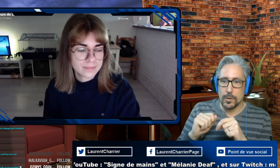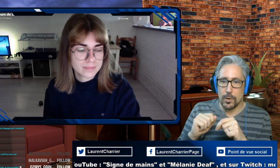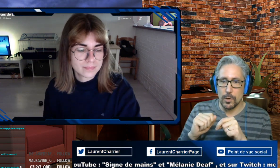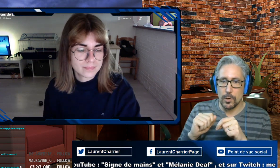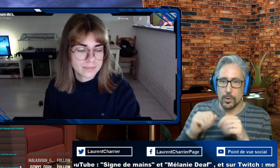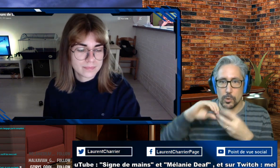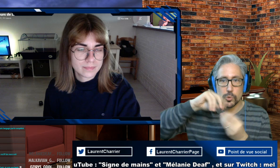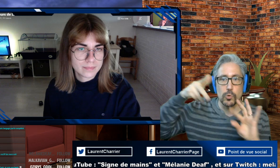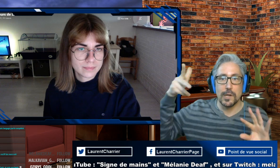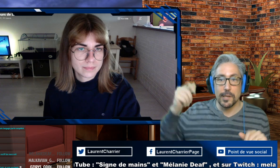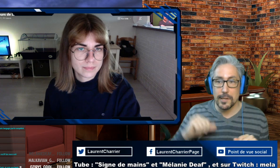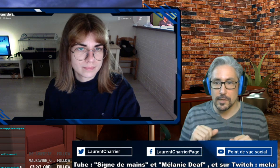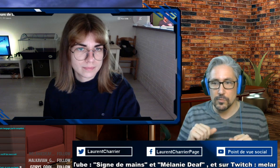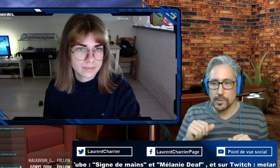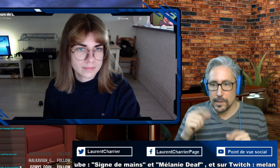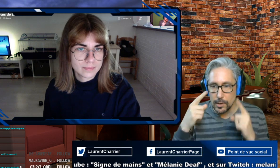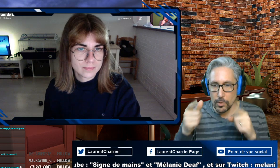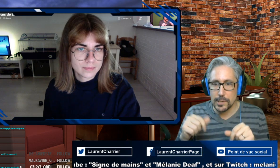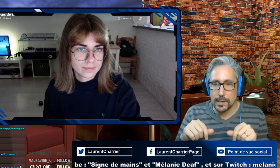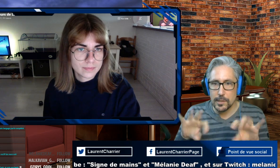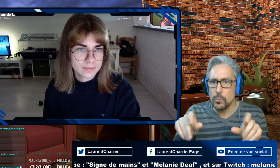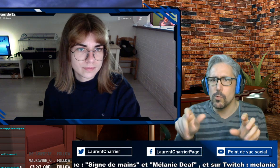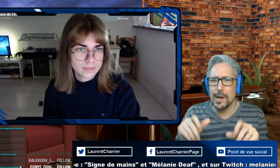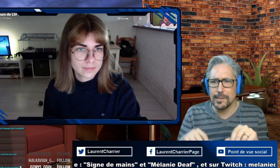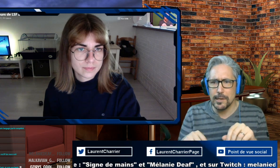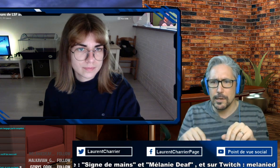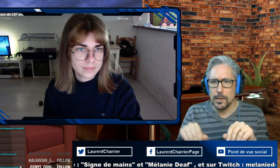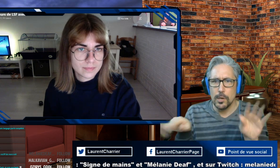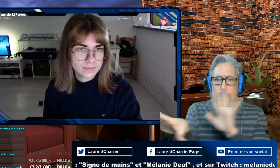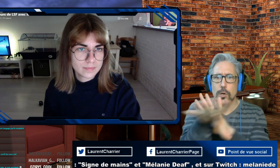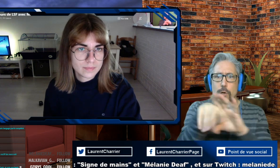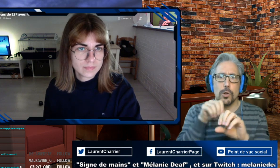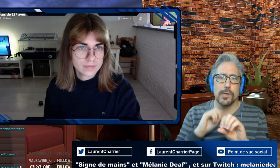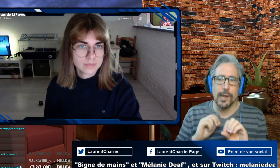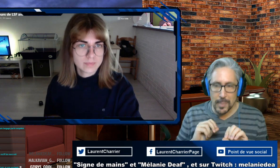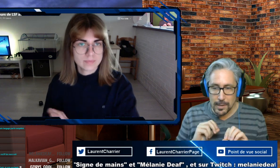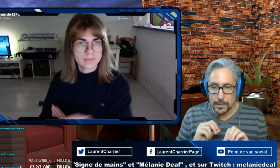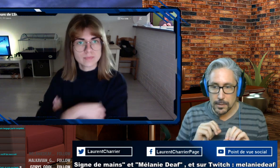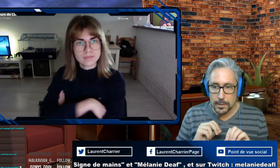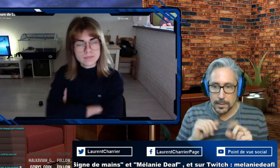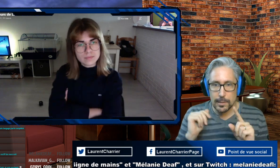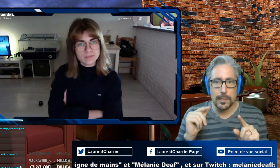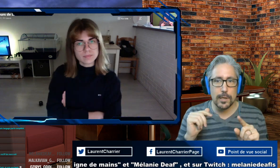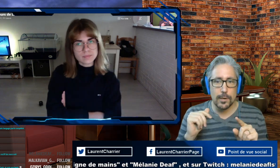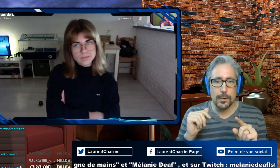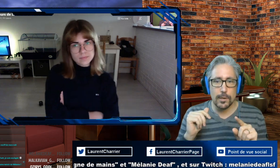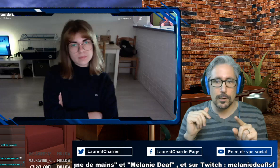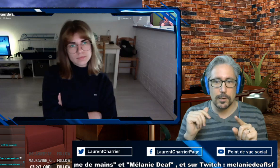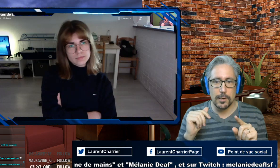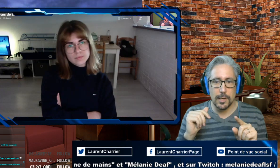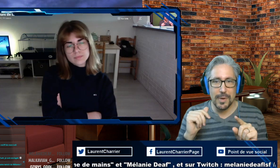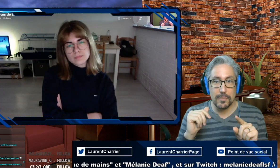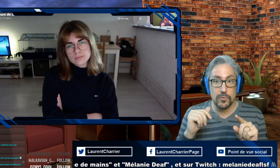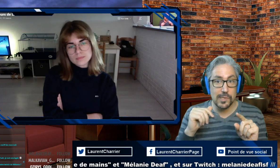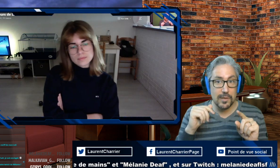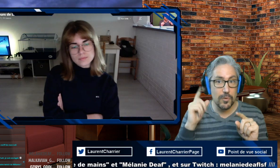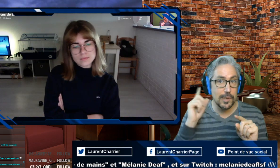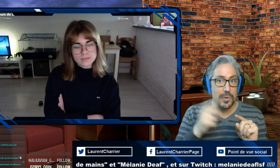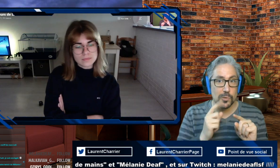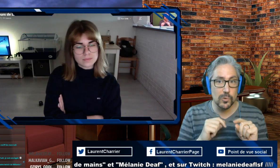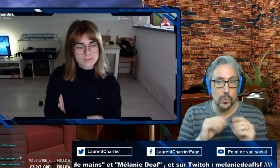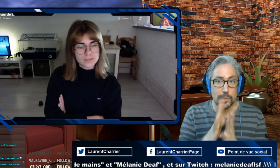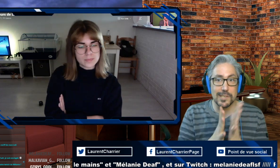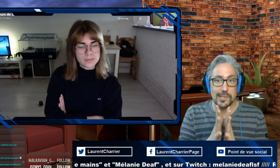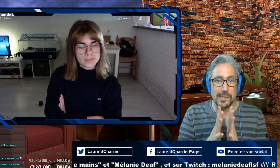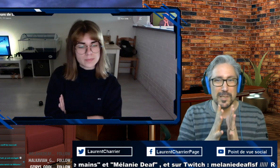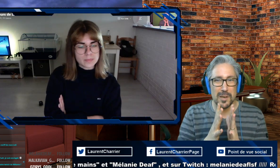regarder sur Internet, hein, vous allez regarder ou à la télé, l'œil et la main, et ben, vous allez voir des